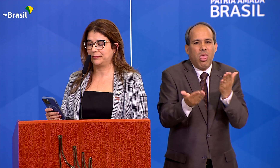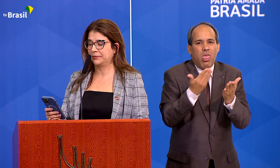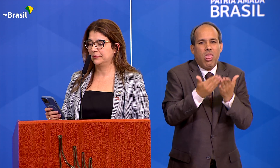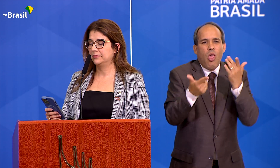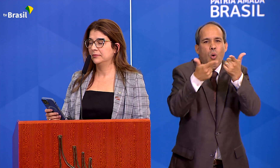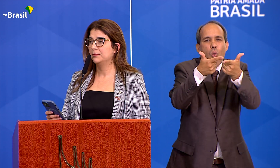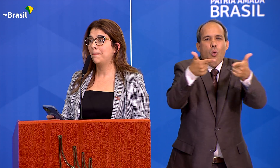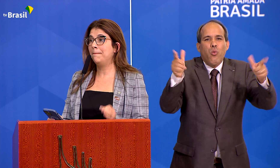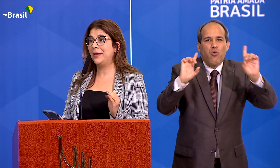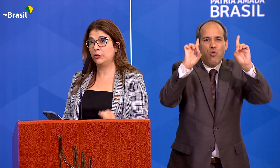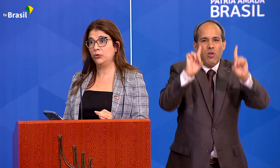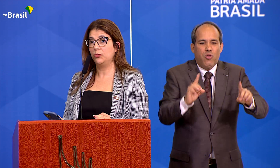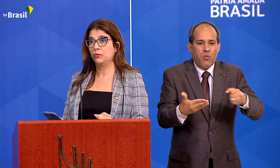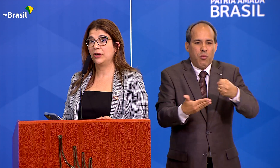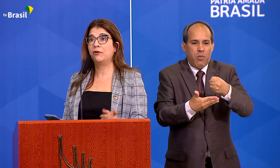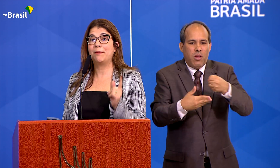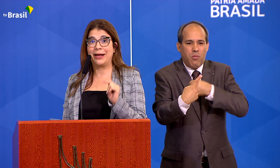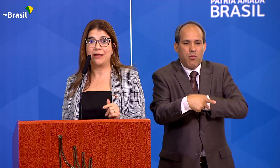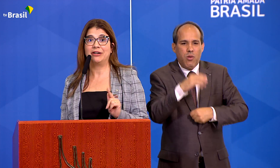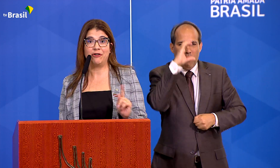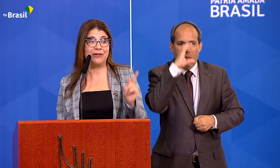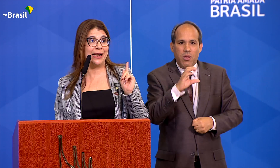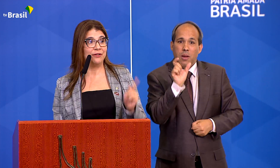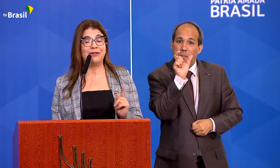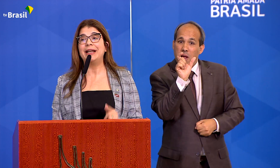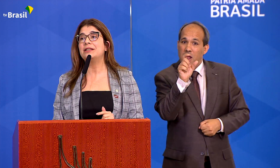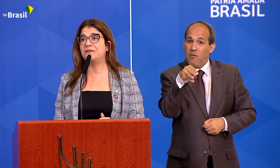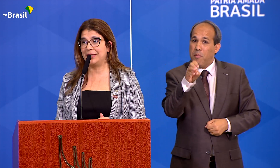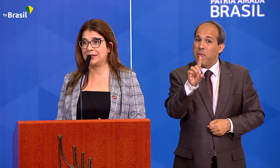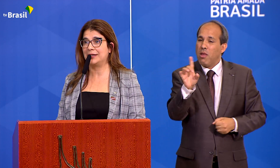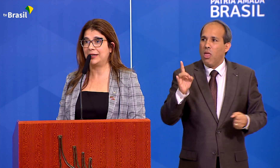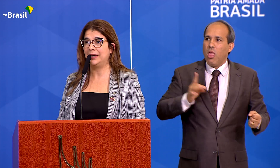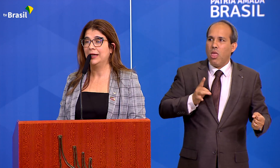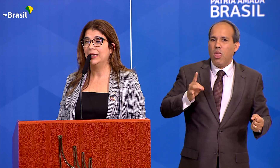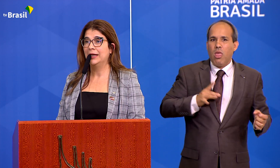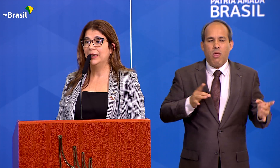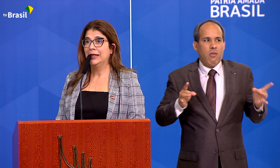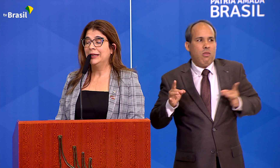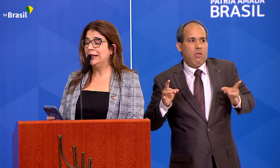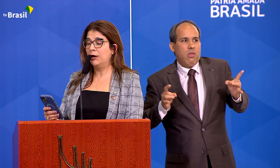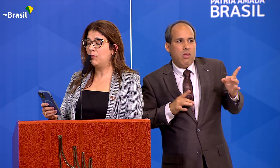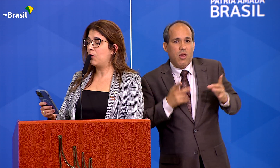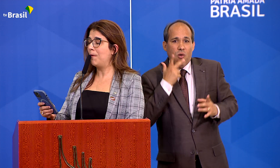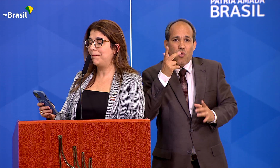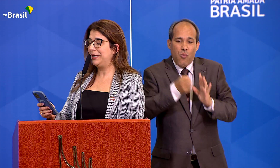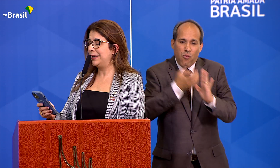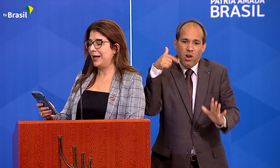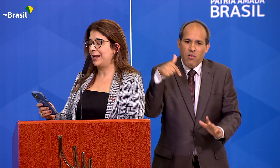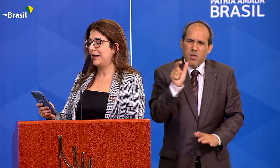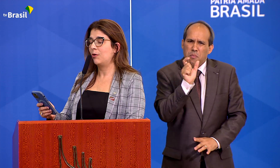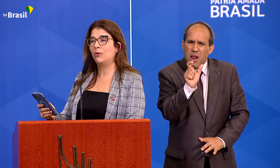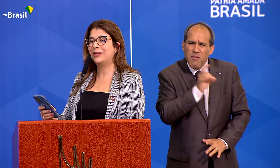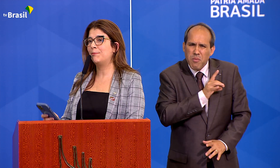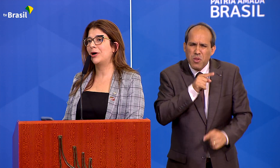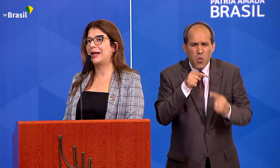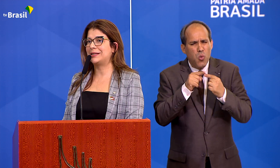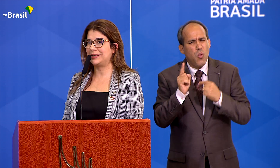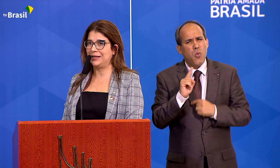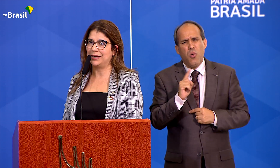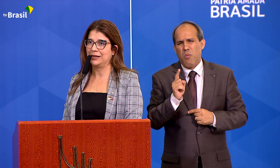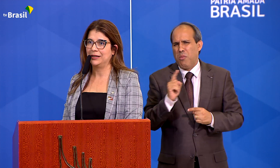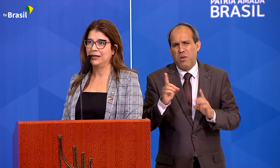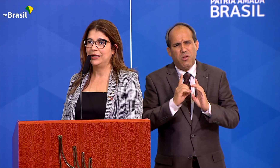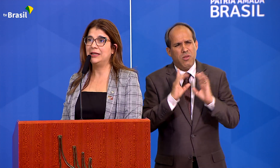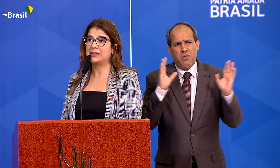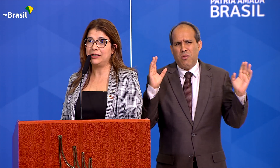do cidadão medo que foi uma palavra que foi falada várias vezes aqui não combina com